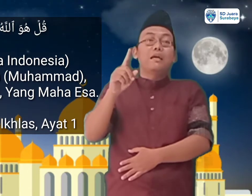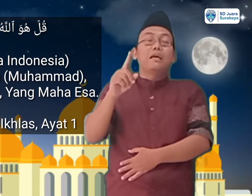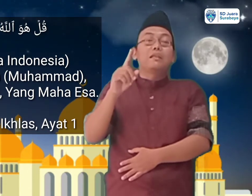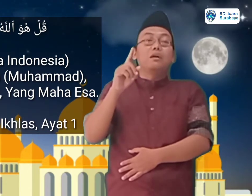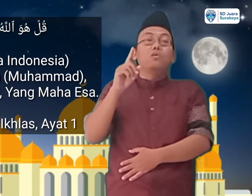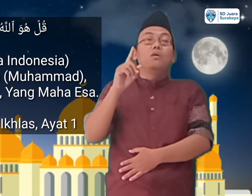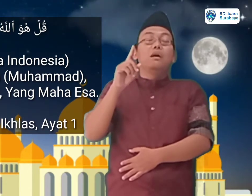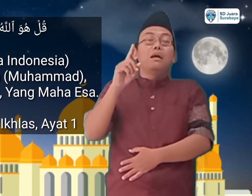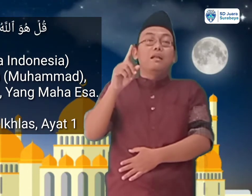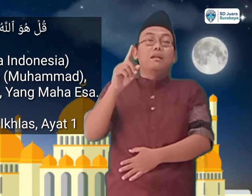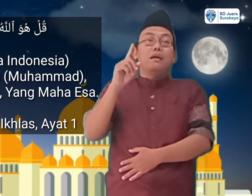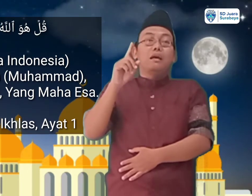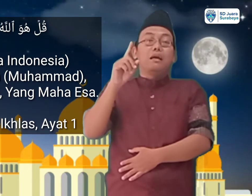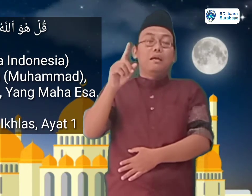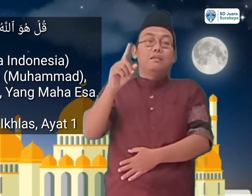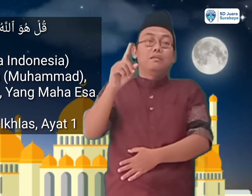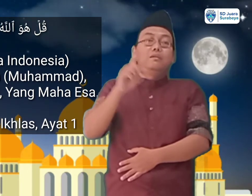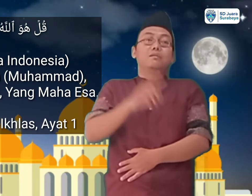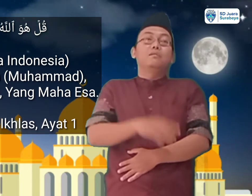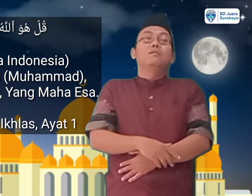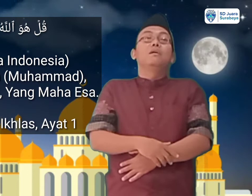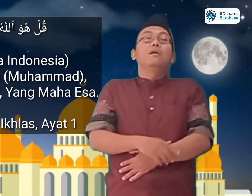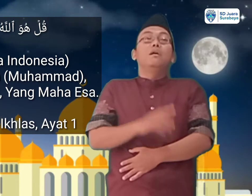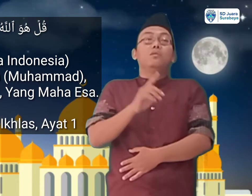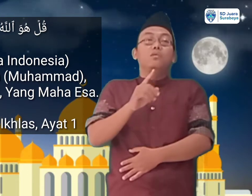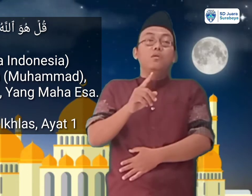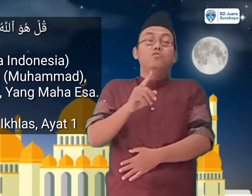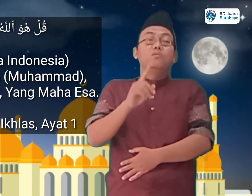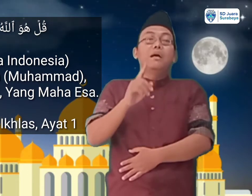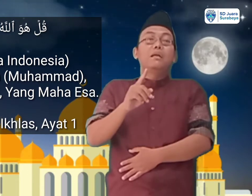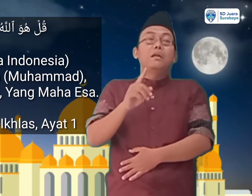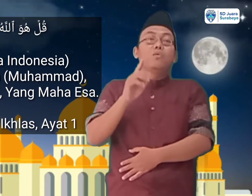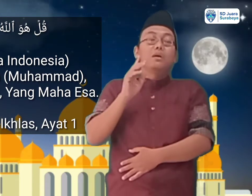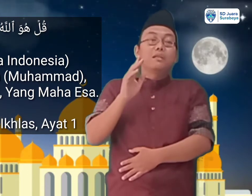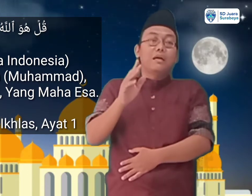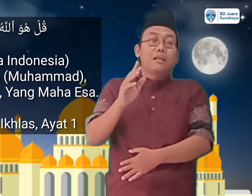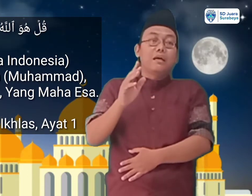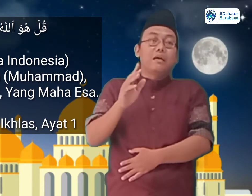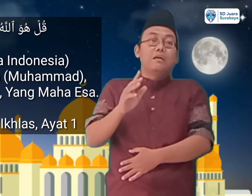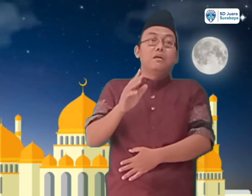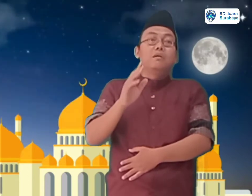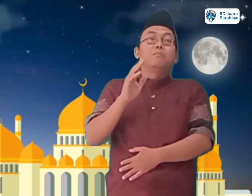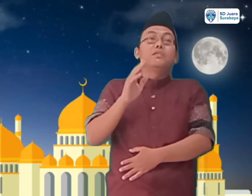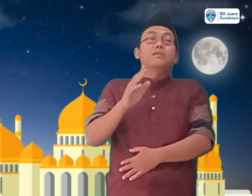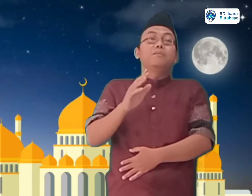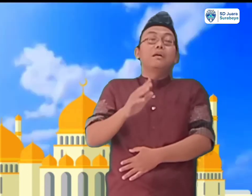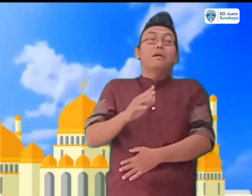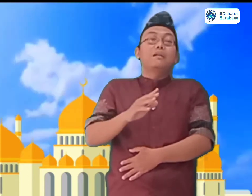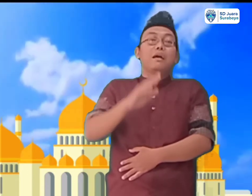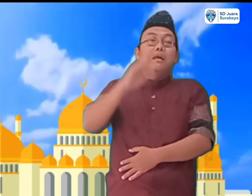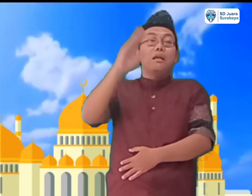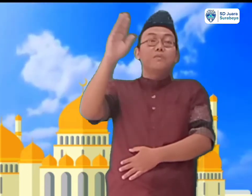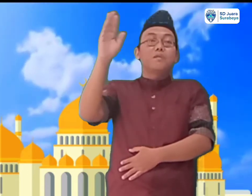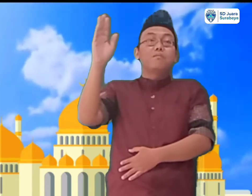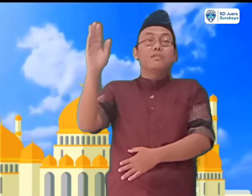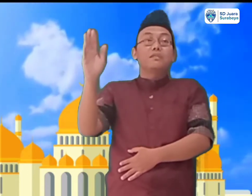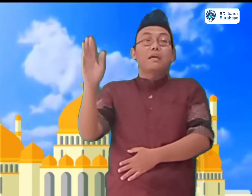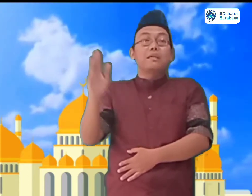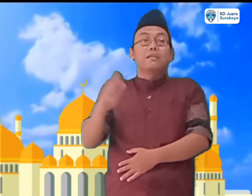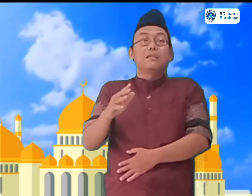Al-Ahad. Allah subhanahu wa ta'ala menciptakan alam semesta ini dan juga